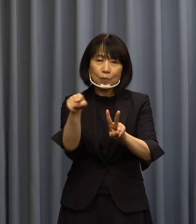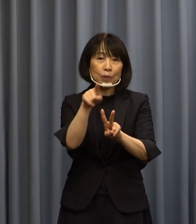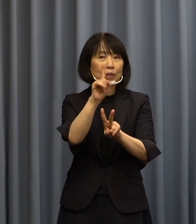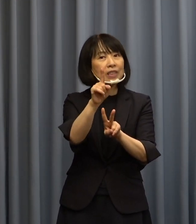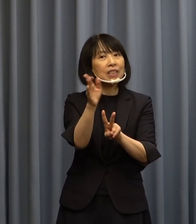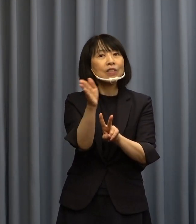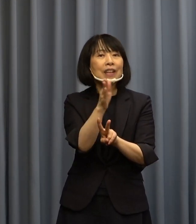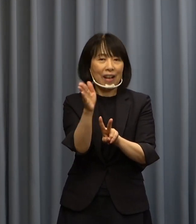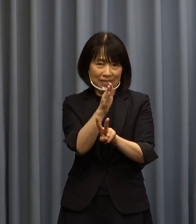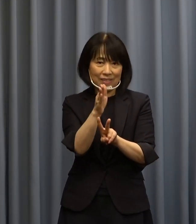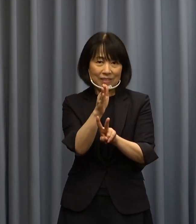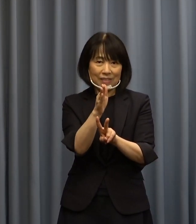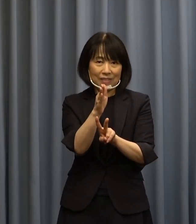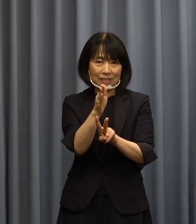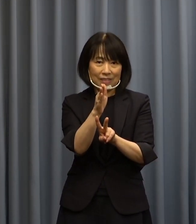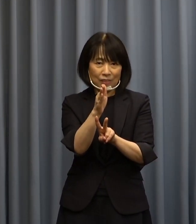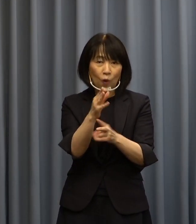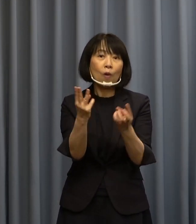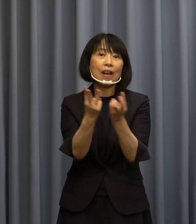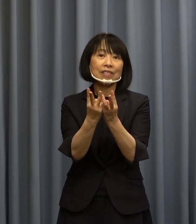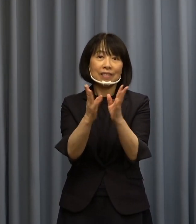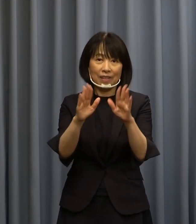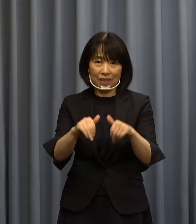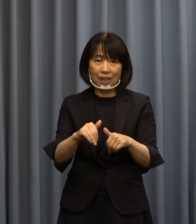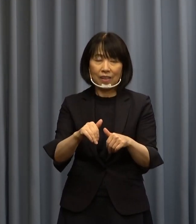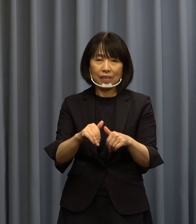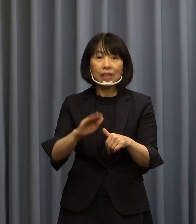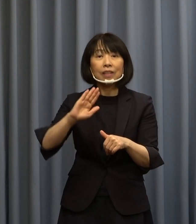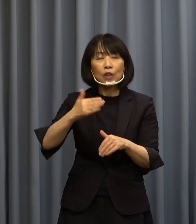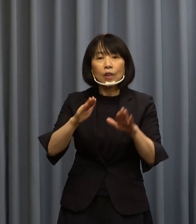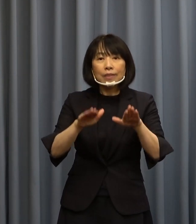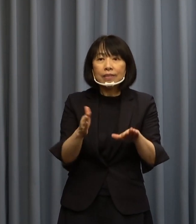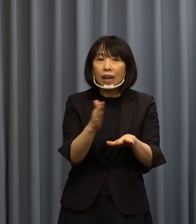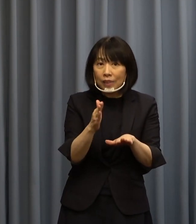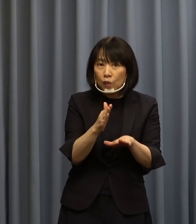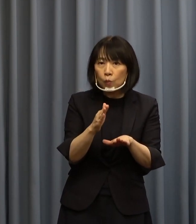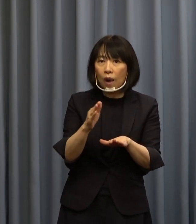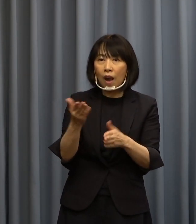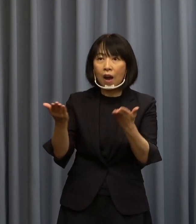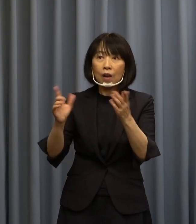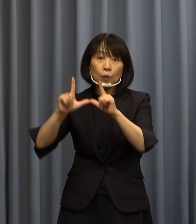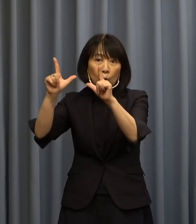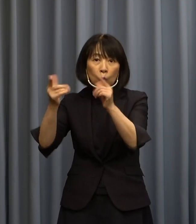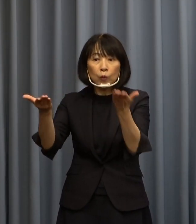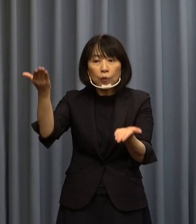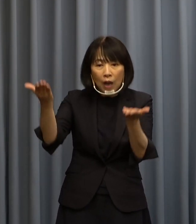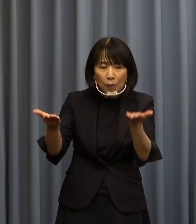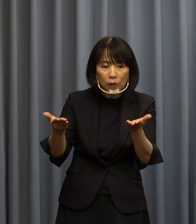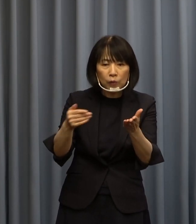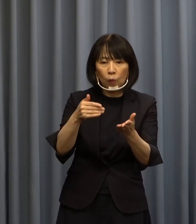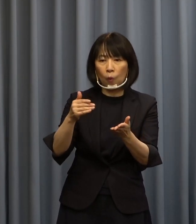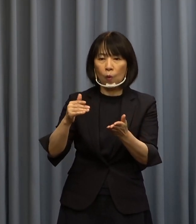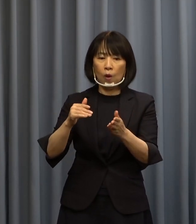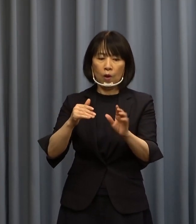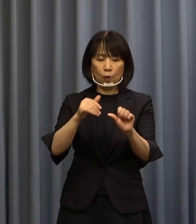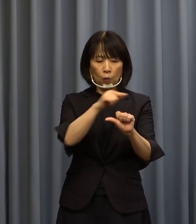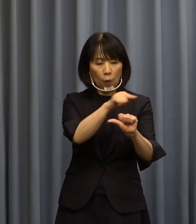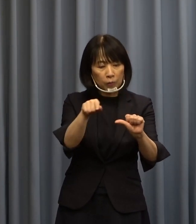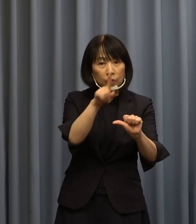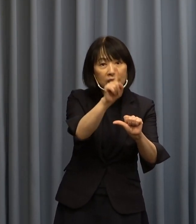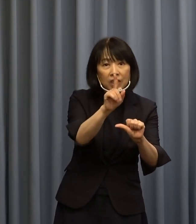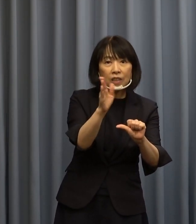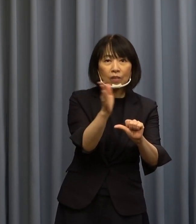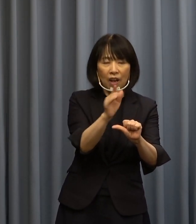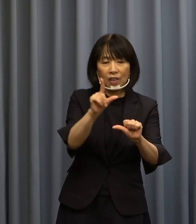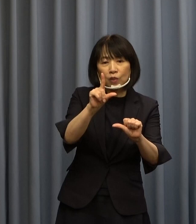体で絶対数で3分の1から4分の1だったのが最近5分の1から6分の1に減少しています。つまり東